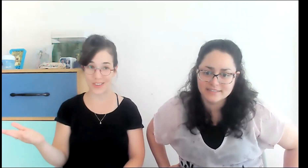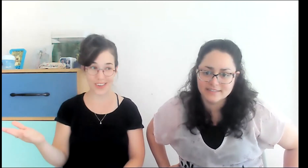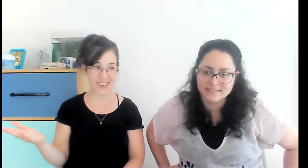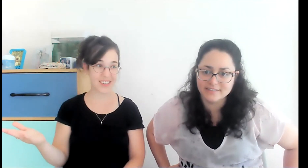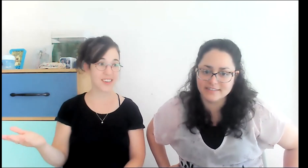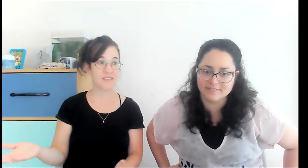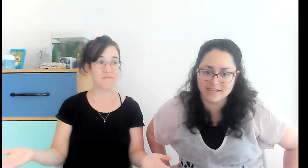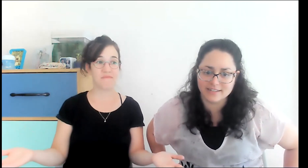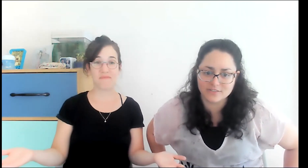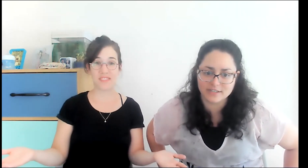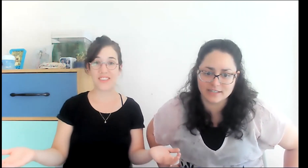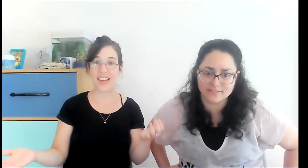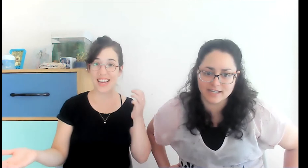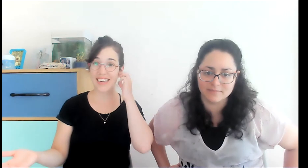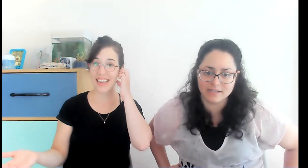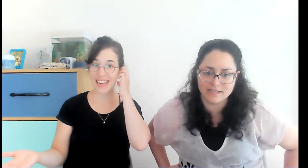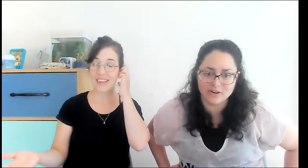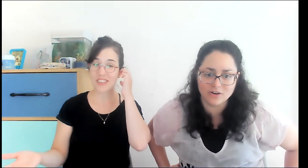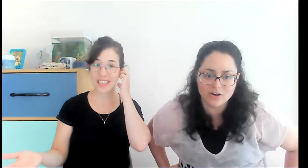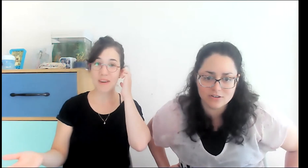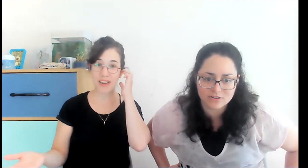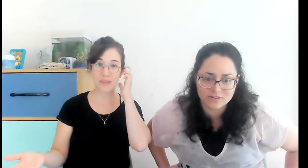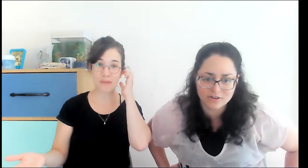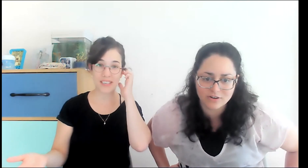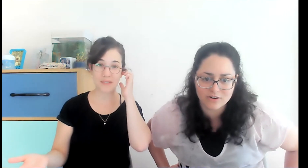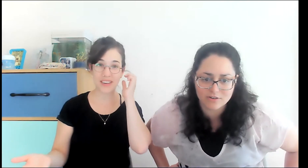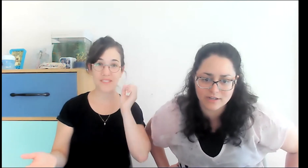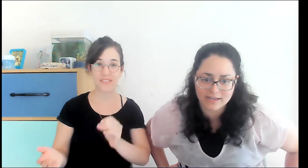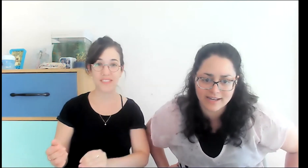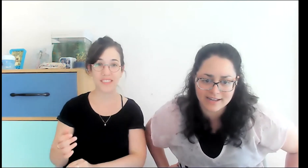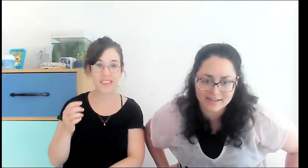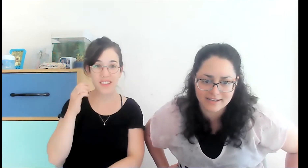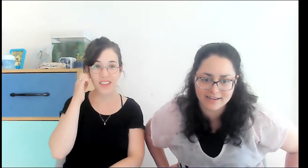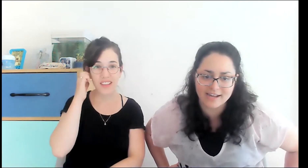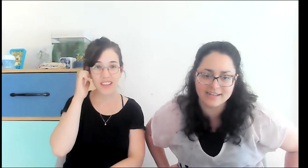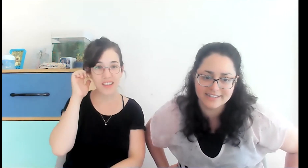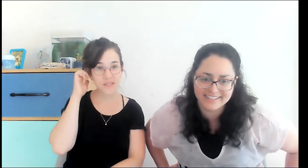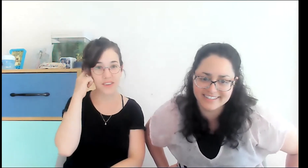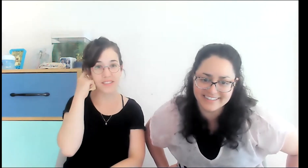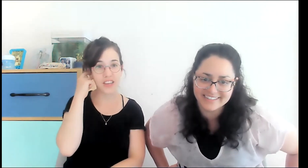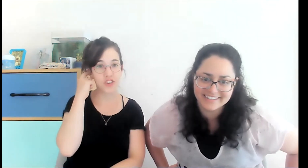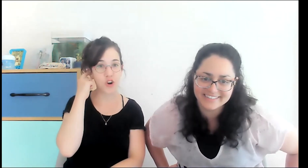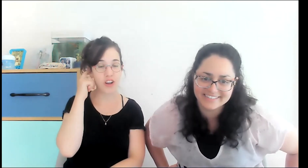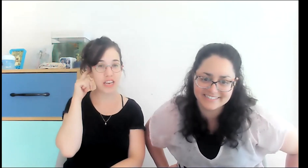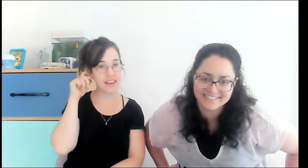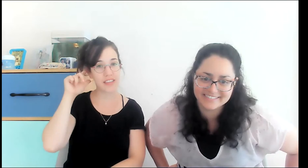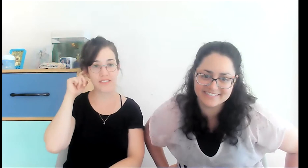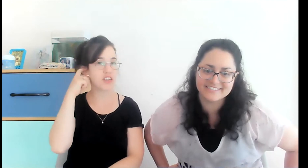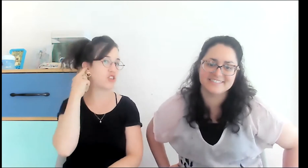והמתוק. הנה, גם דליה זוכרת. וגם, כן, אתם עושים ממש ממש אור יפה. אור או אילה, אילה. ודבש, אור אילה ודבש.